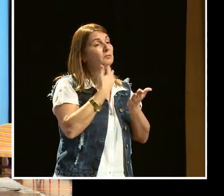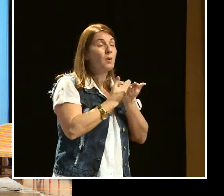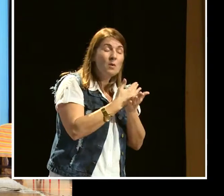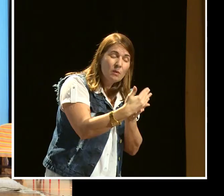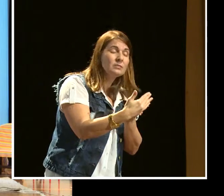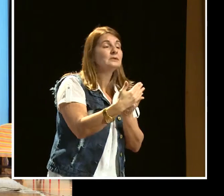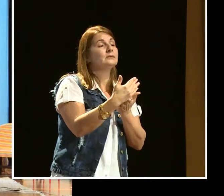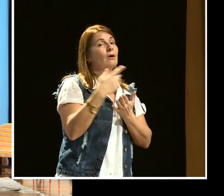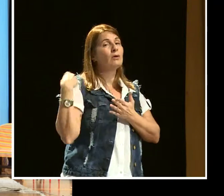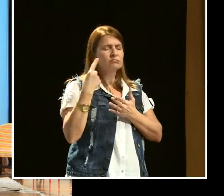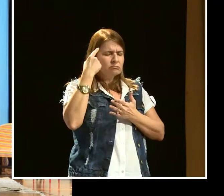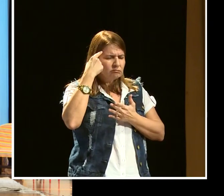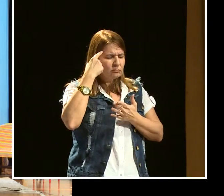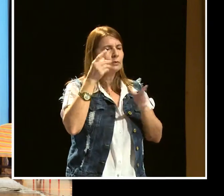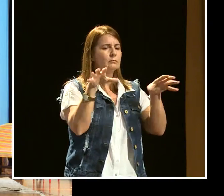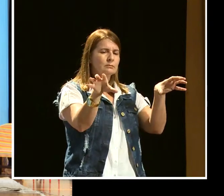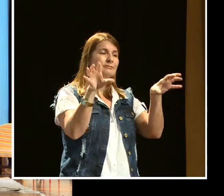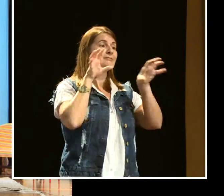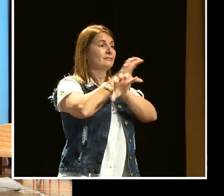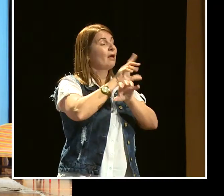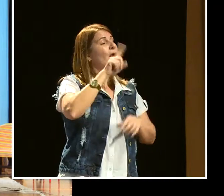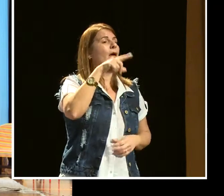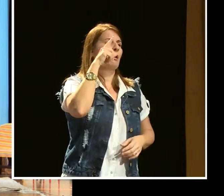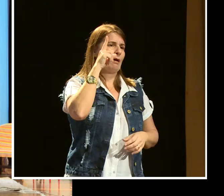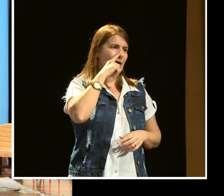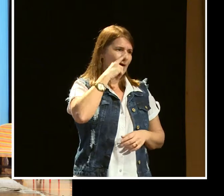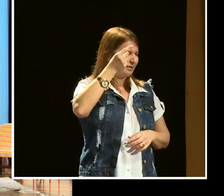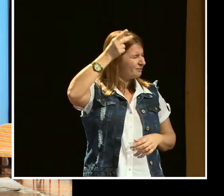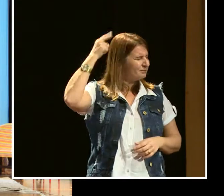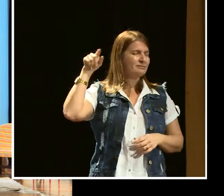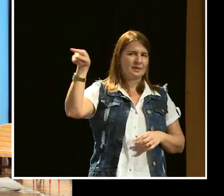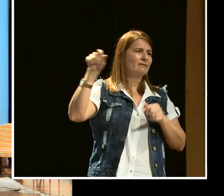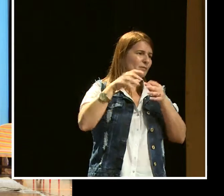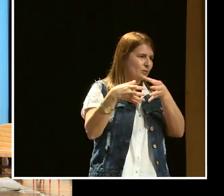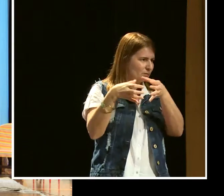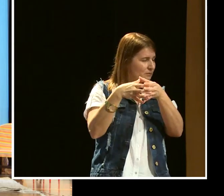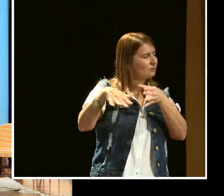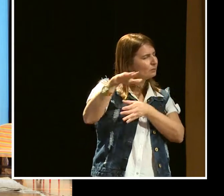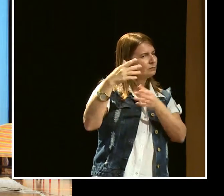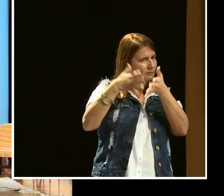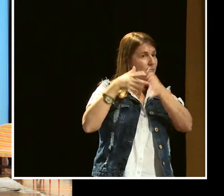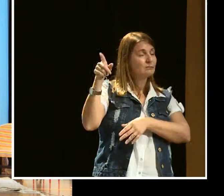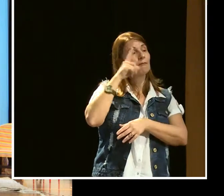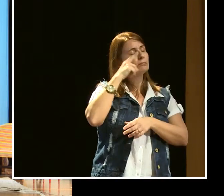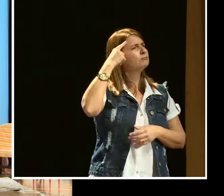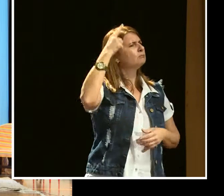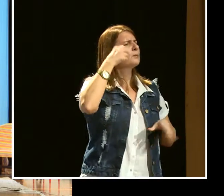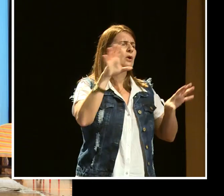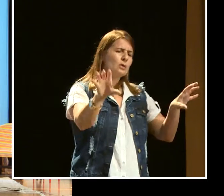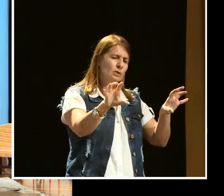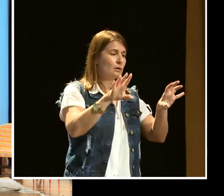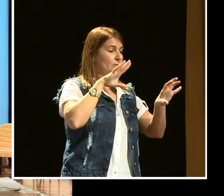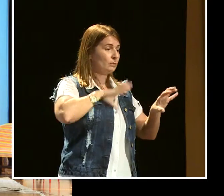E esse modelo precisava ser alterado. Então, a Ana Regina fez parte dessa